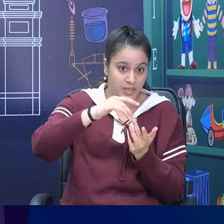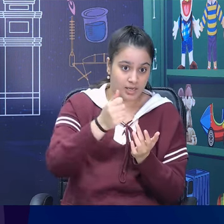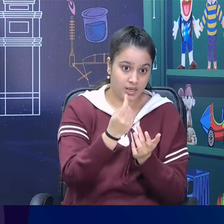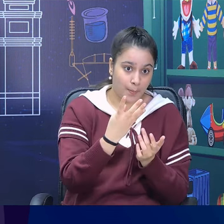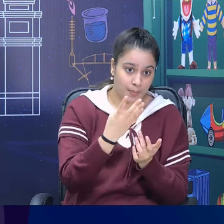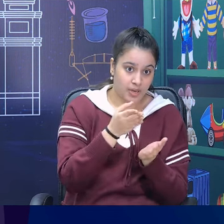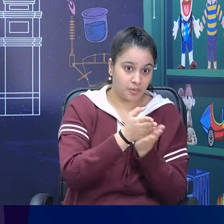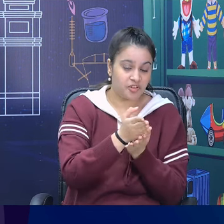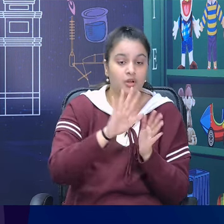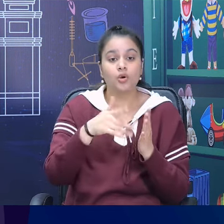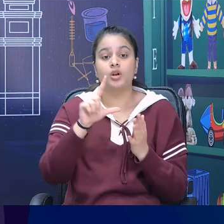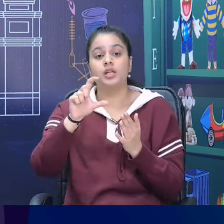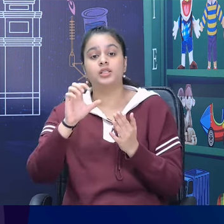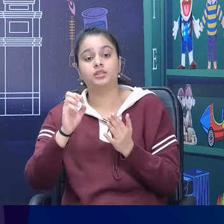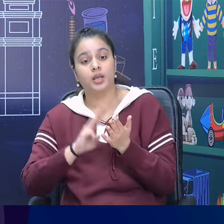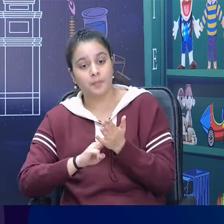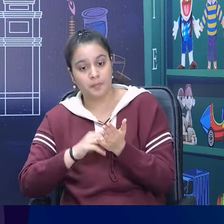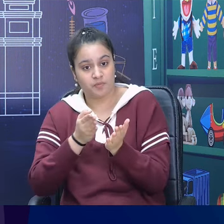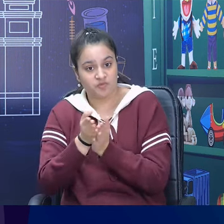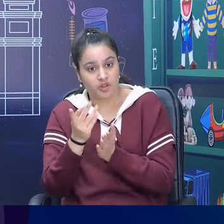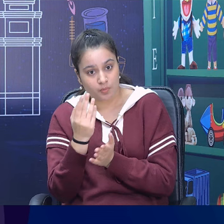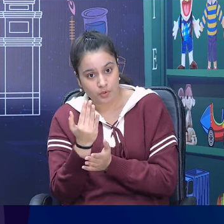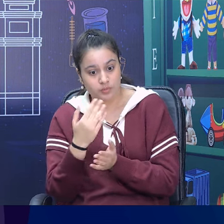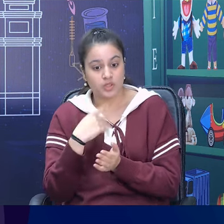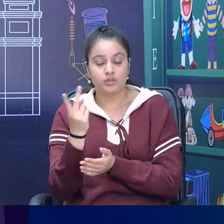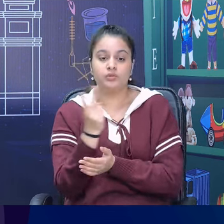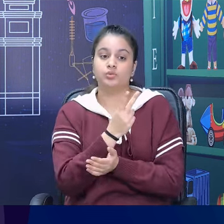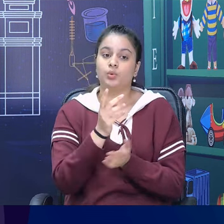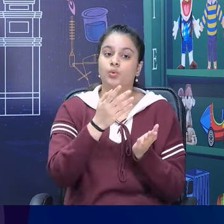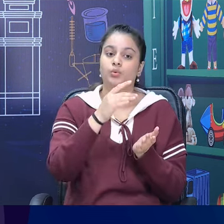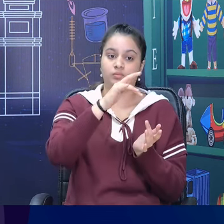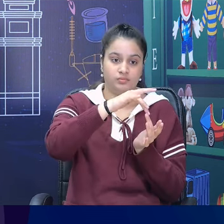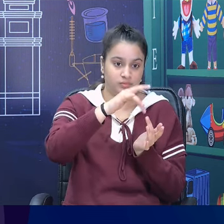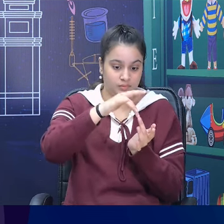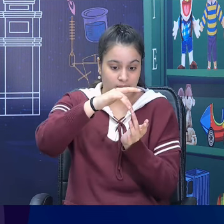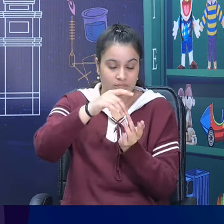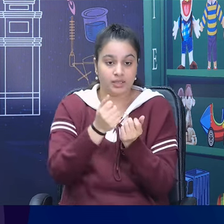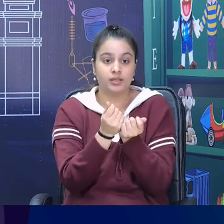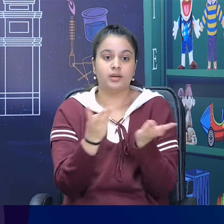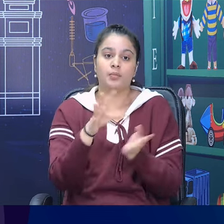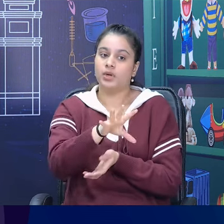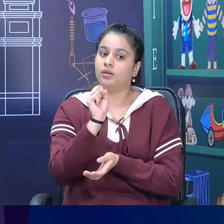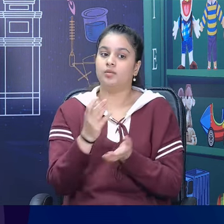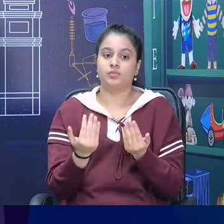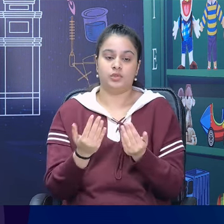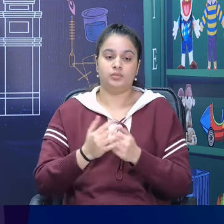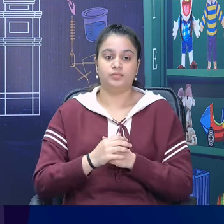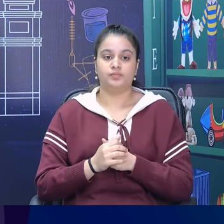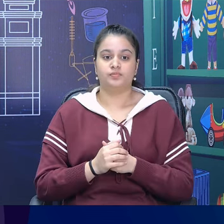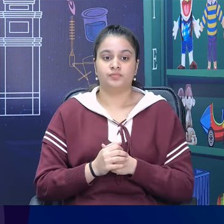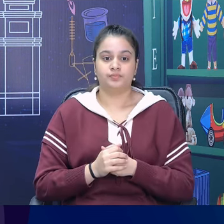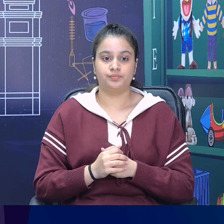से दोनों का यूज करके आप किसी भी दो रेशनल नंबर्स के बीच में अनलिमिटेड रेशनल नंबर्स को फाइंड आउट कर सकते हैं